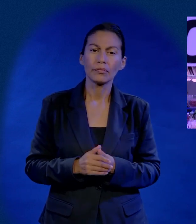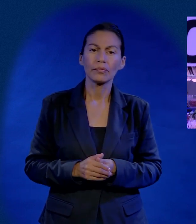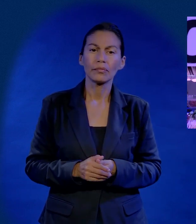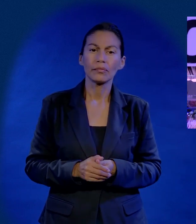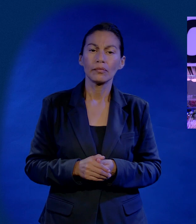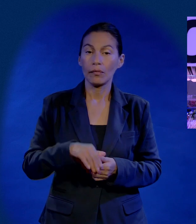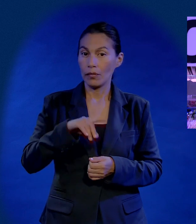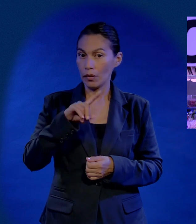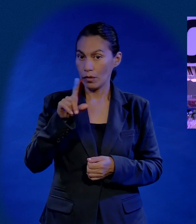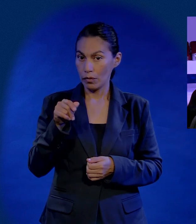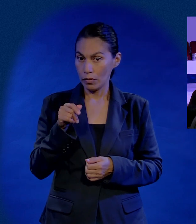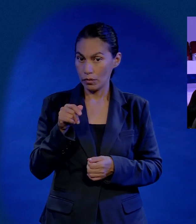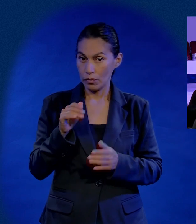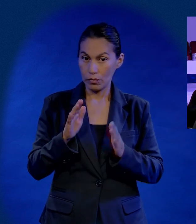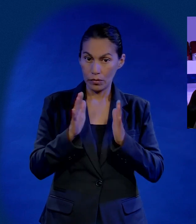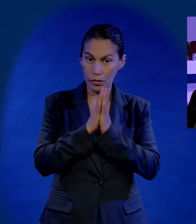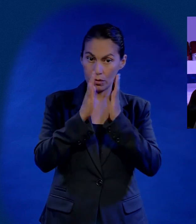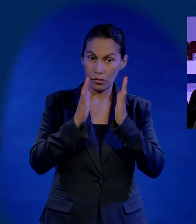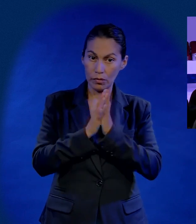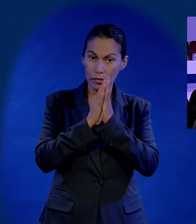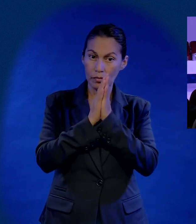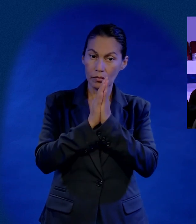guiados por las indicaciones.